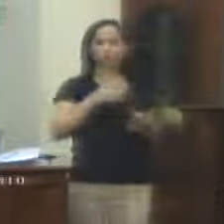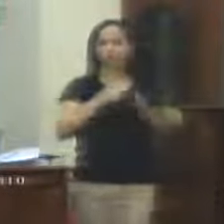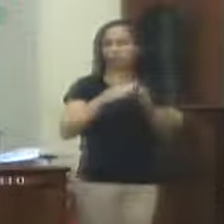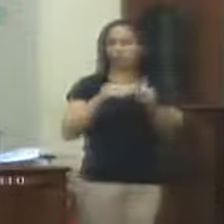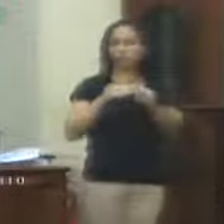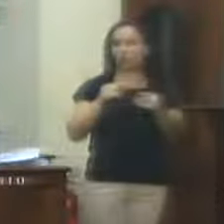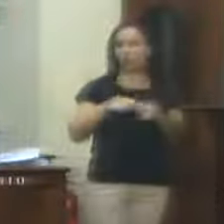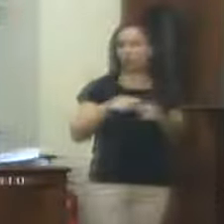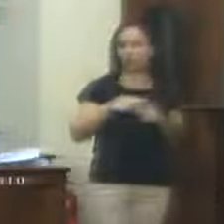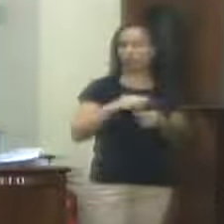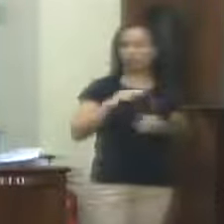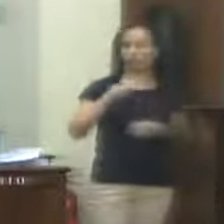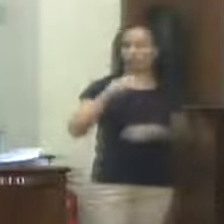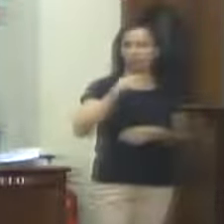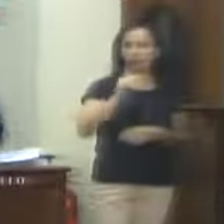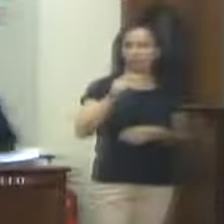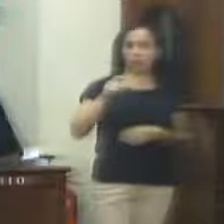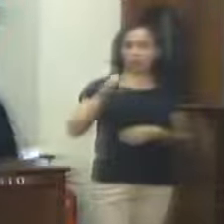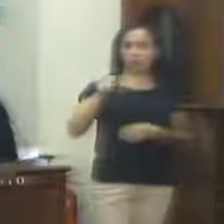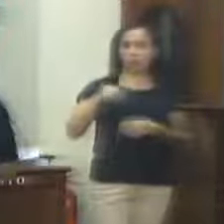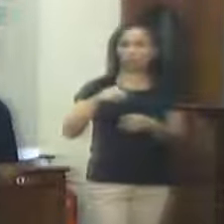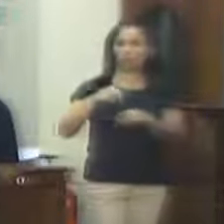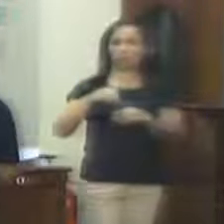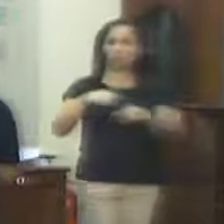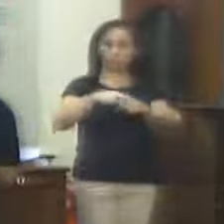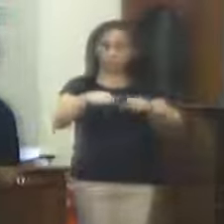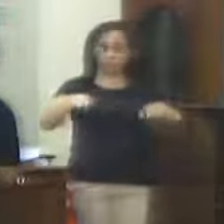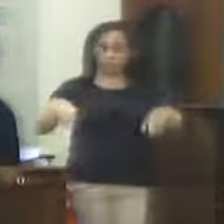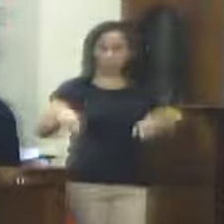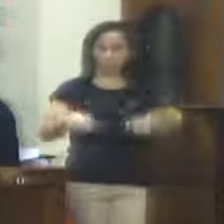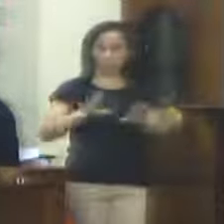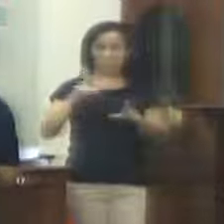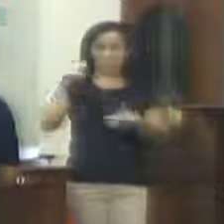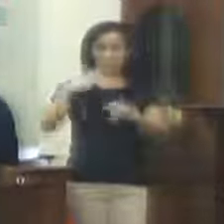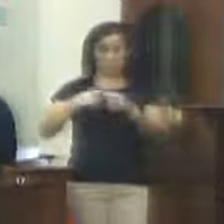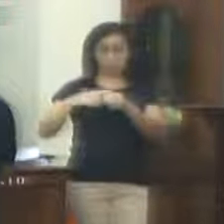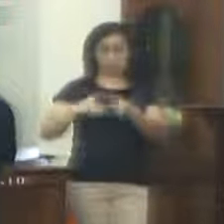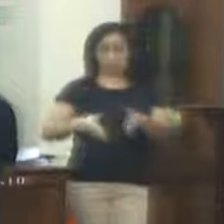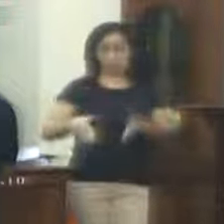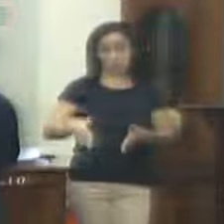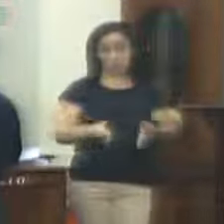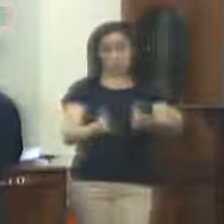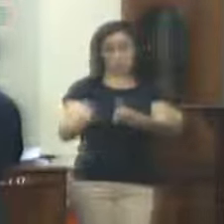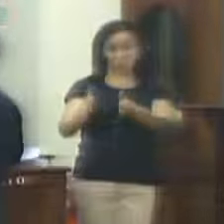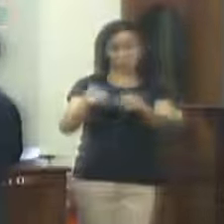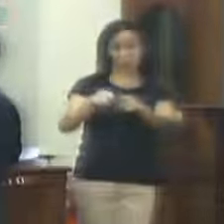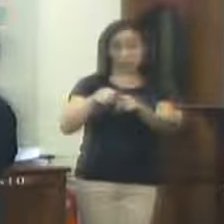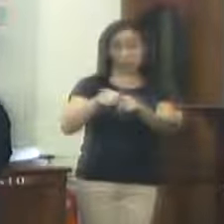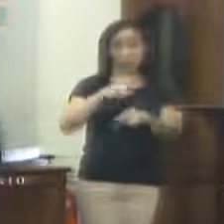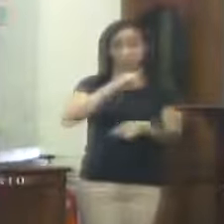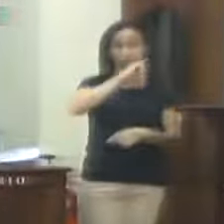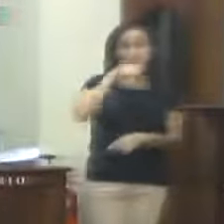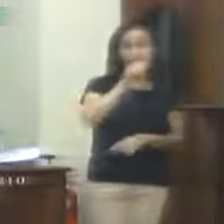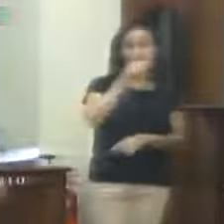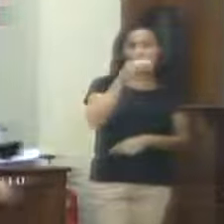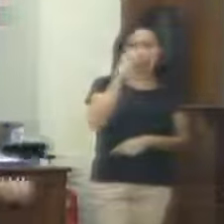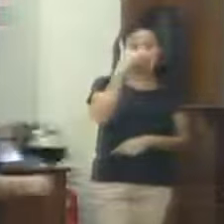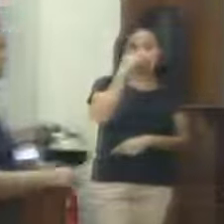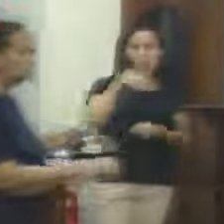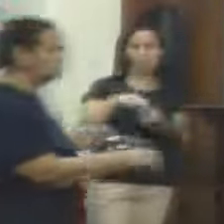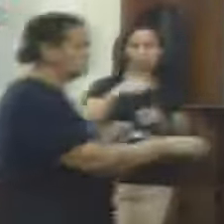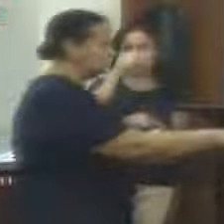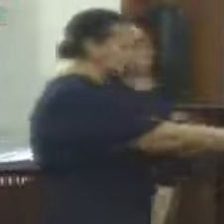o capeamento do córrego BNH do João Bonito. Justificativo. Excelentíssimo senhor prefeito, atendendo às